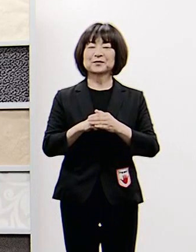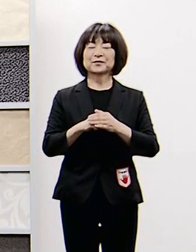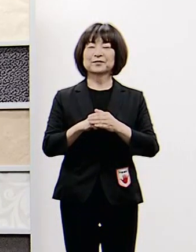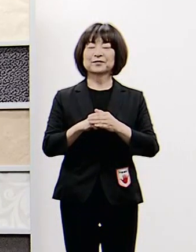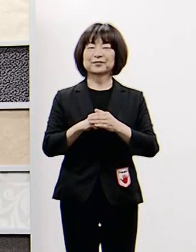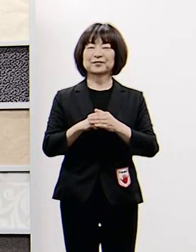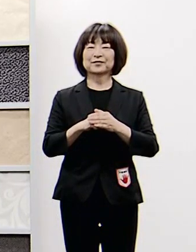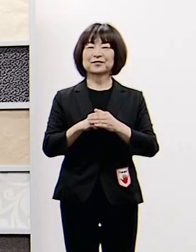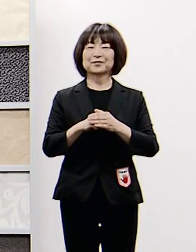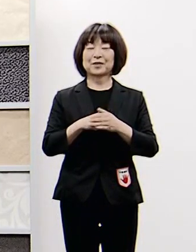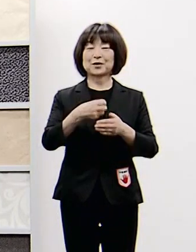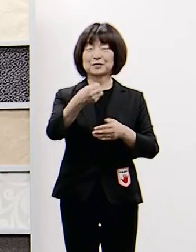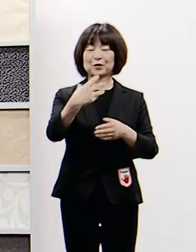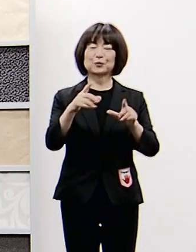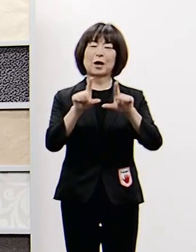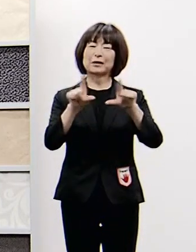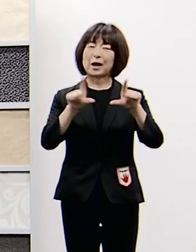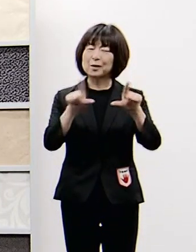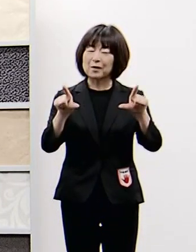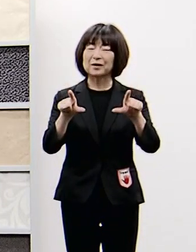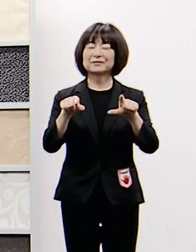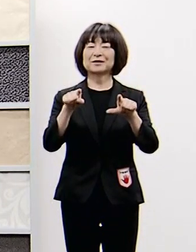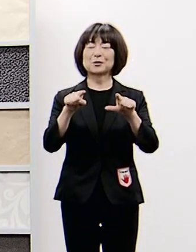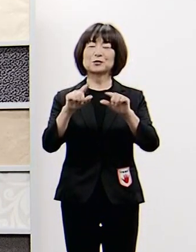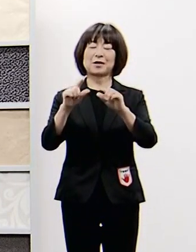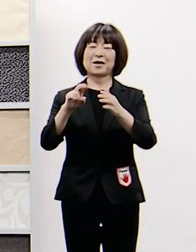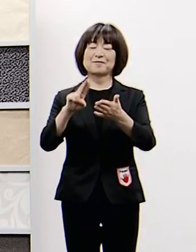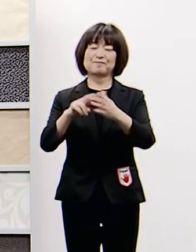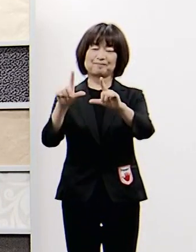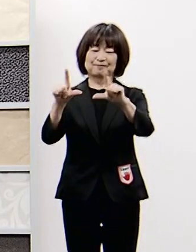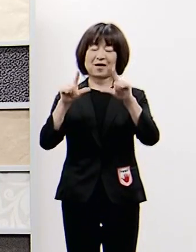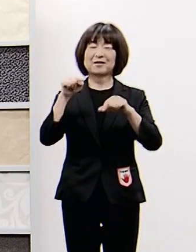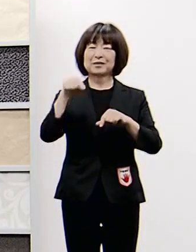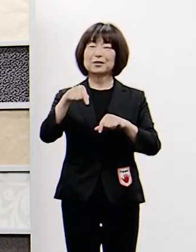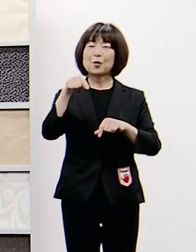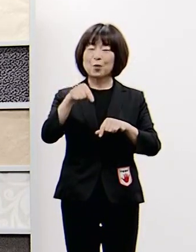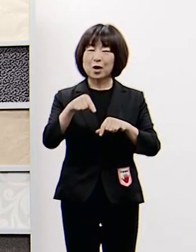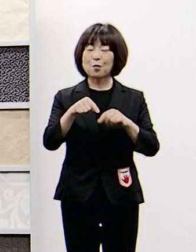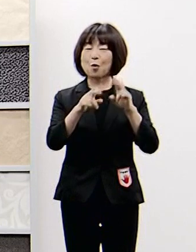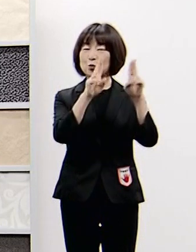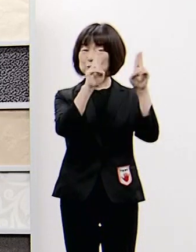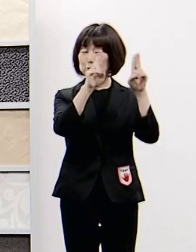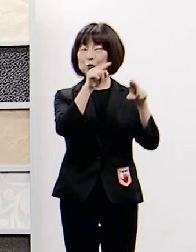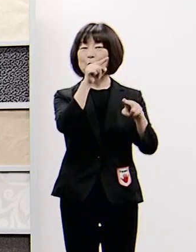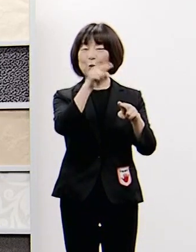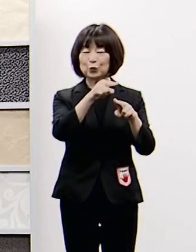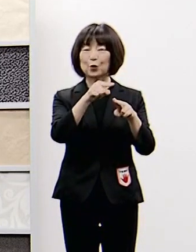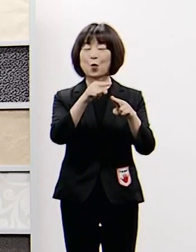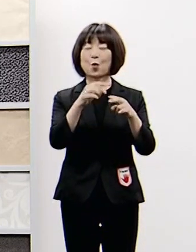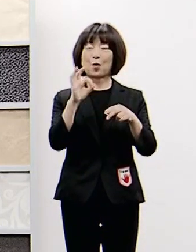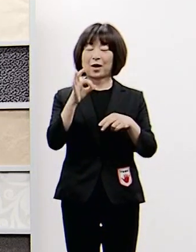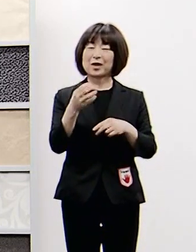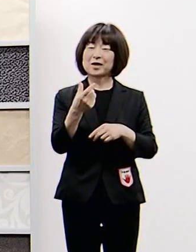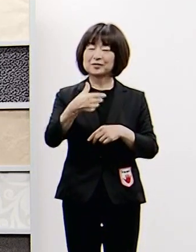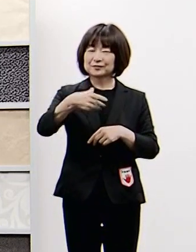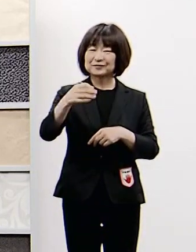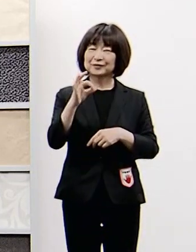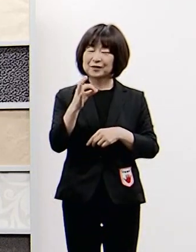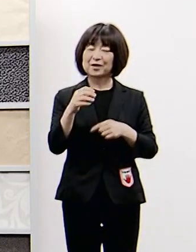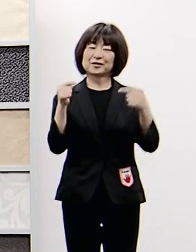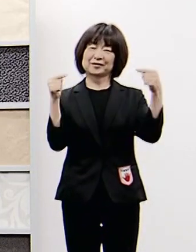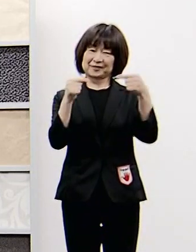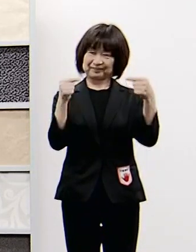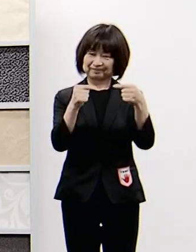当たり前の状態というものを今後の賃料交渉において富士重工さんとしっかりやってご理解を得ていただきたいと思い